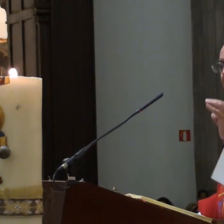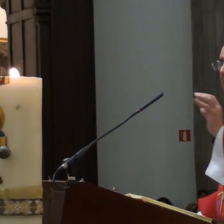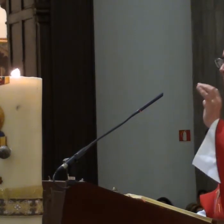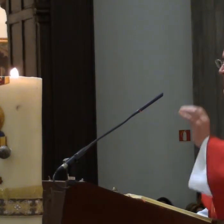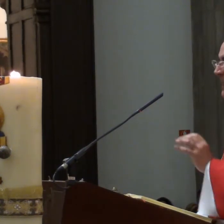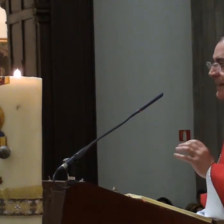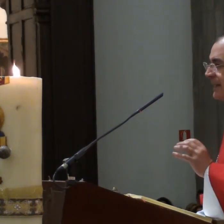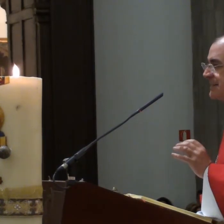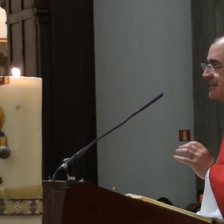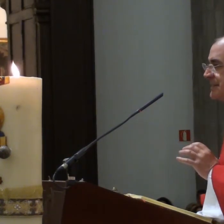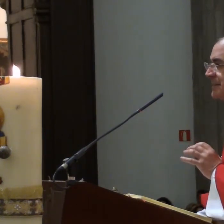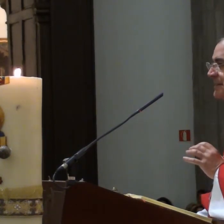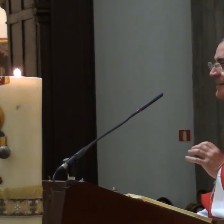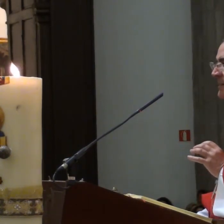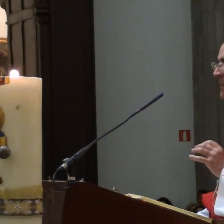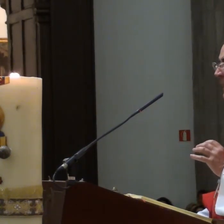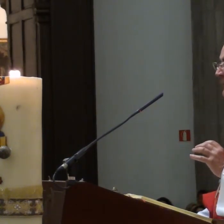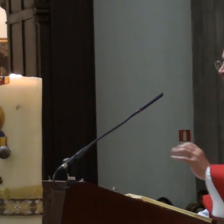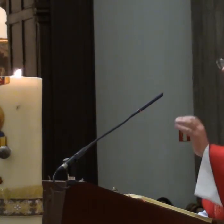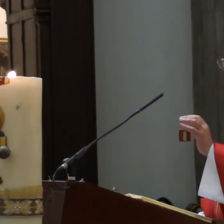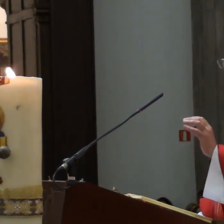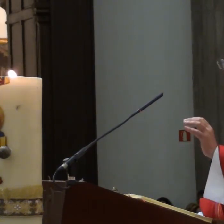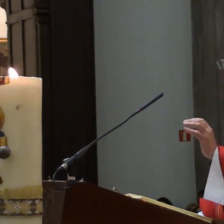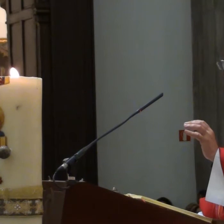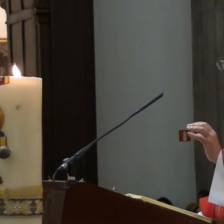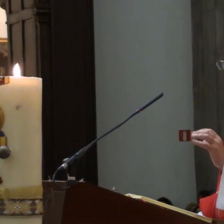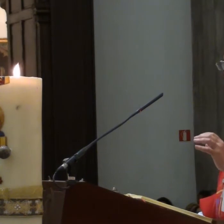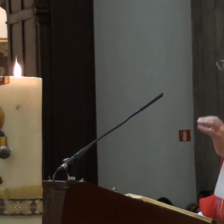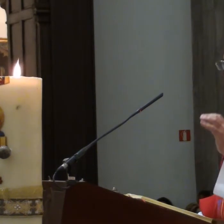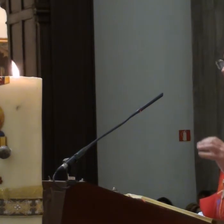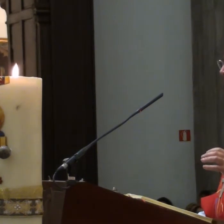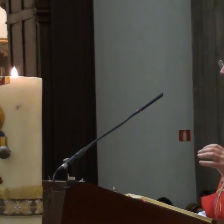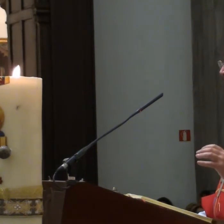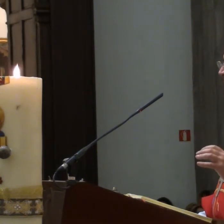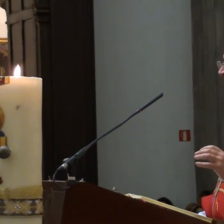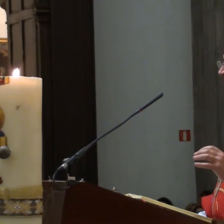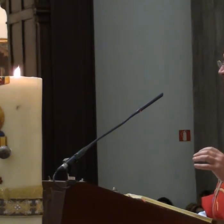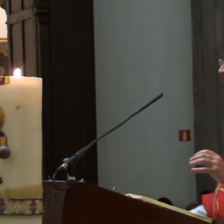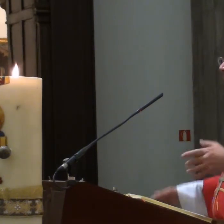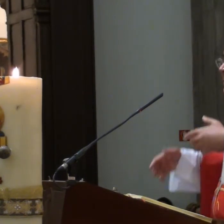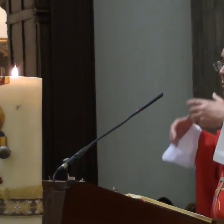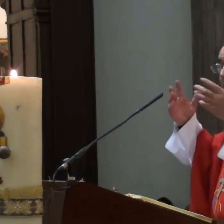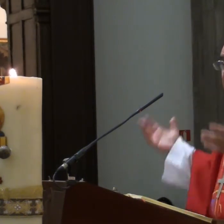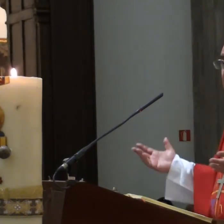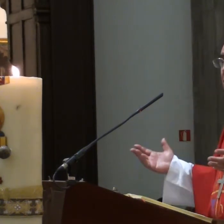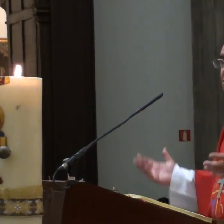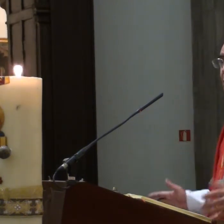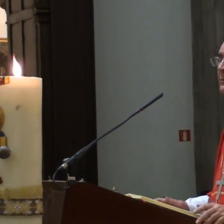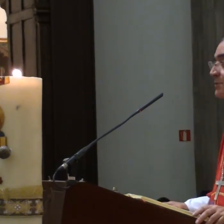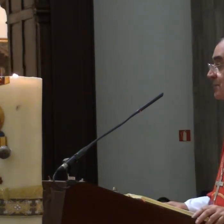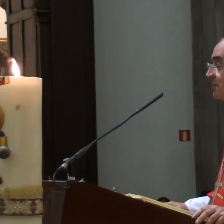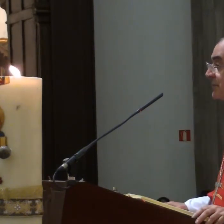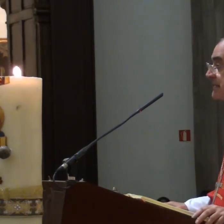Este es el fin el fin de esa catequesis es explicarnos que la ciudad